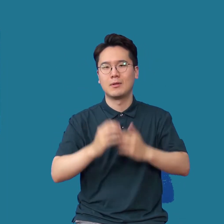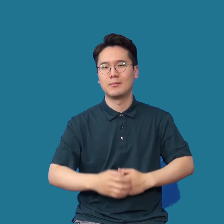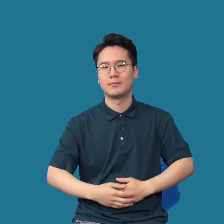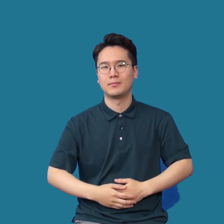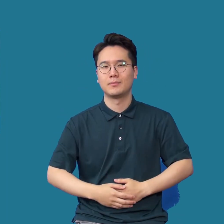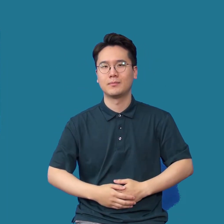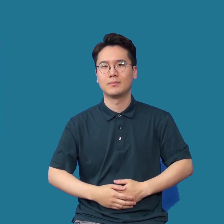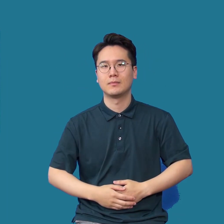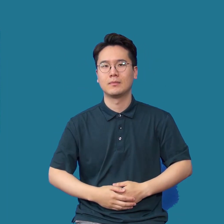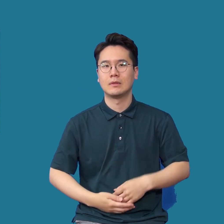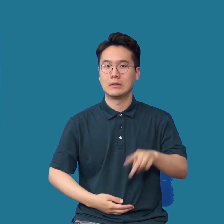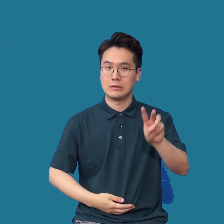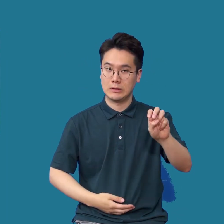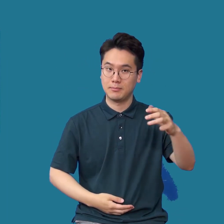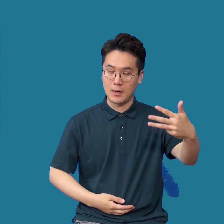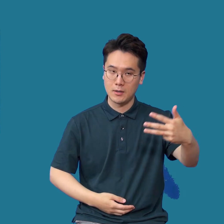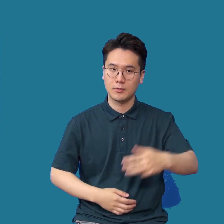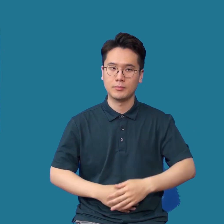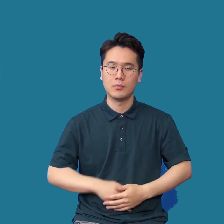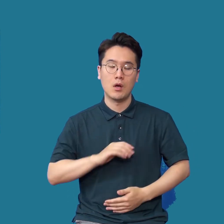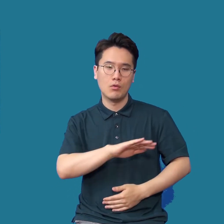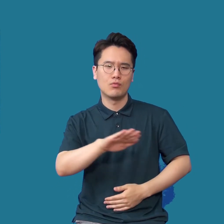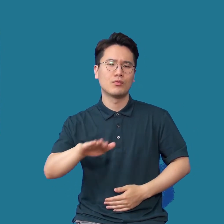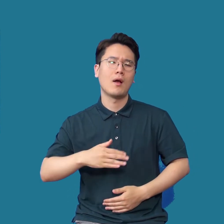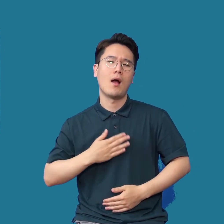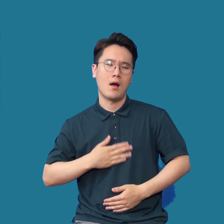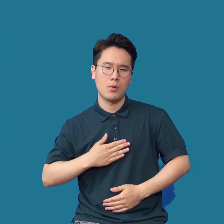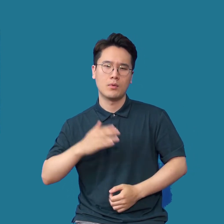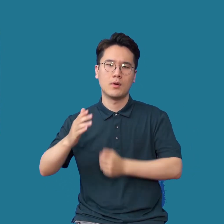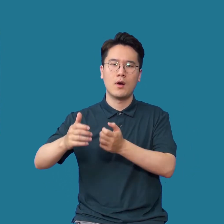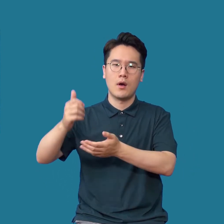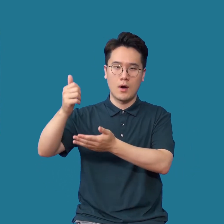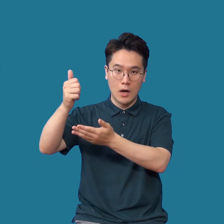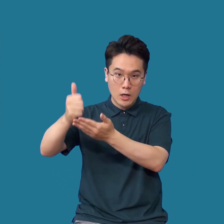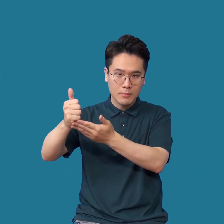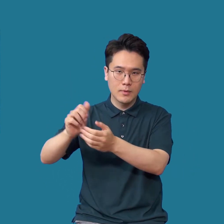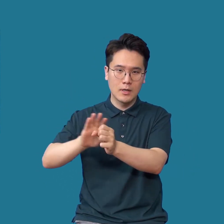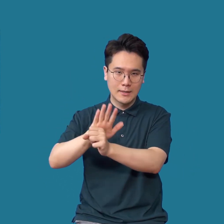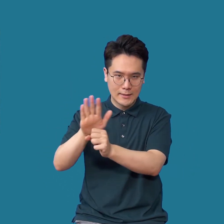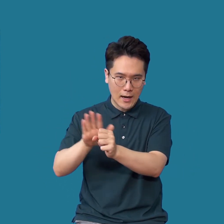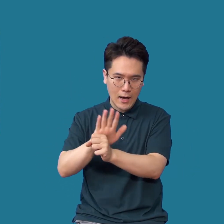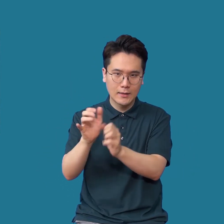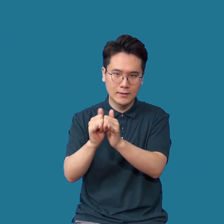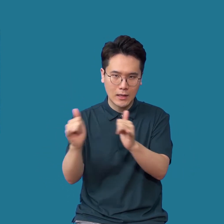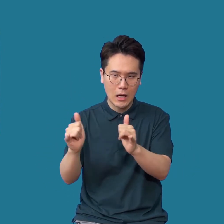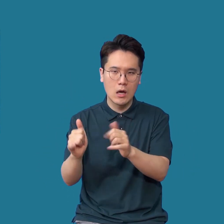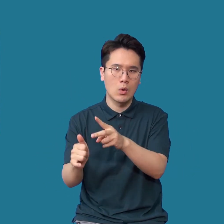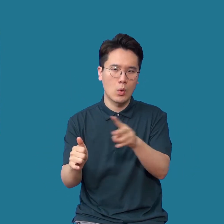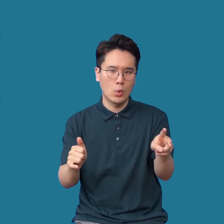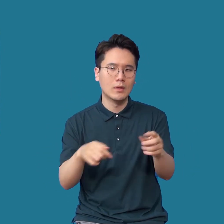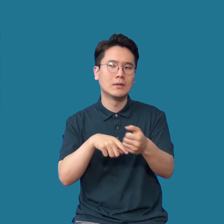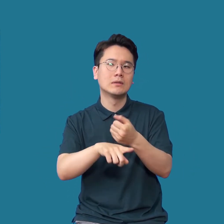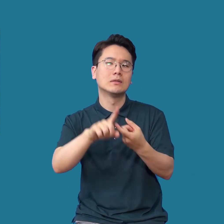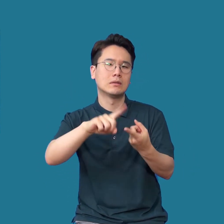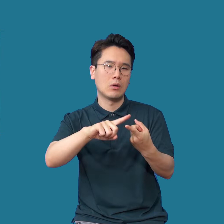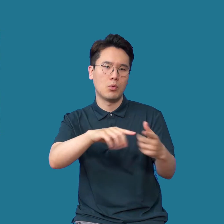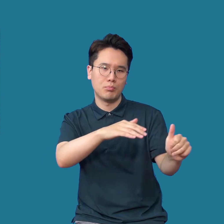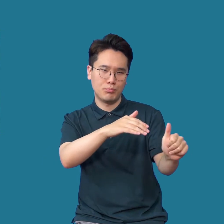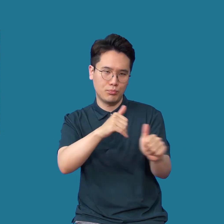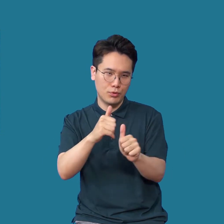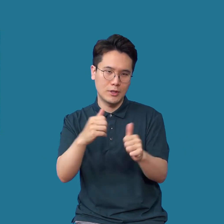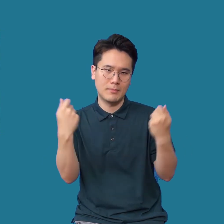28절 보면 우리가 알거니와 하나님을 사랑하는 자 곧 그의 뜻대로 부르심을 입은 자들에게는 모든